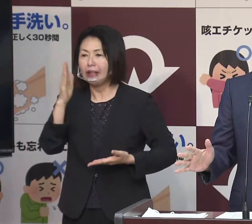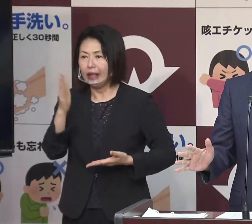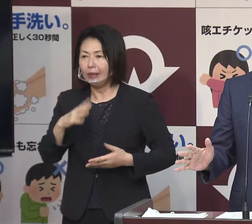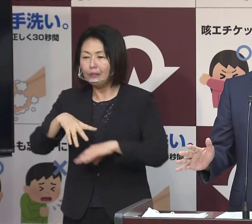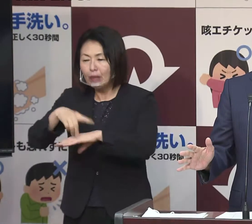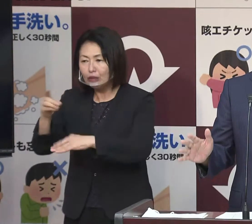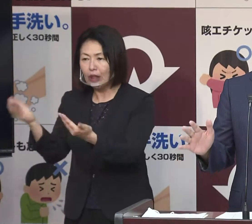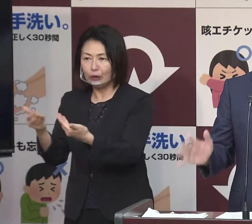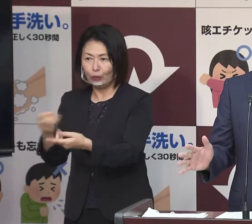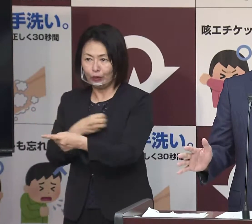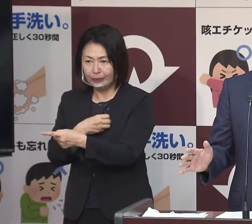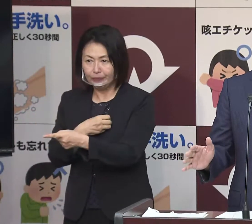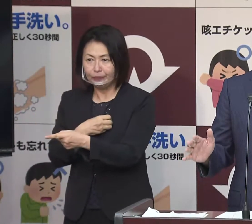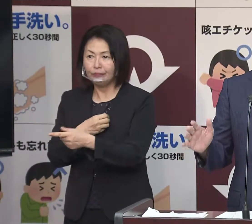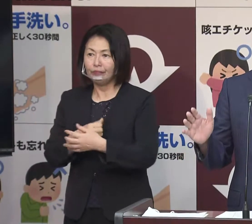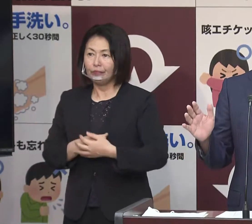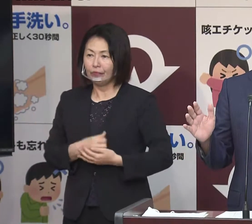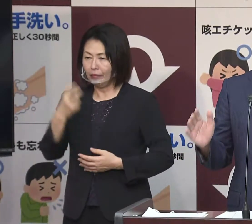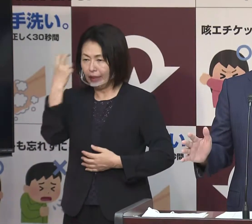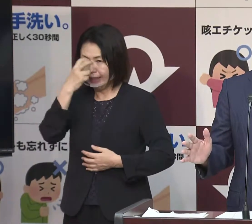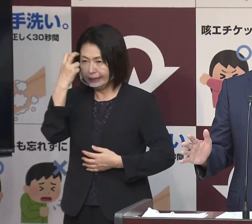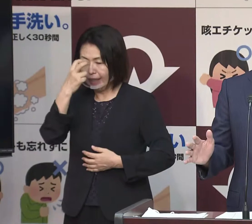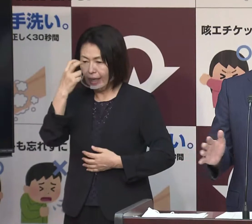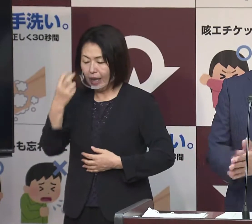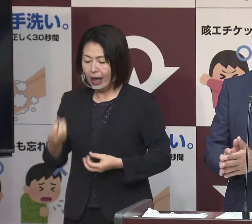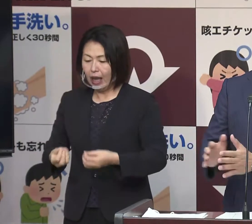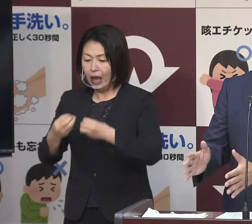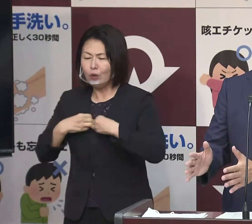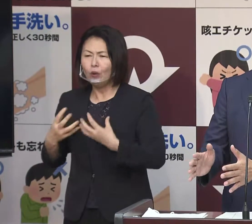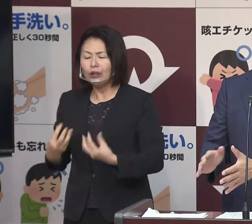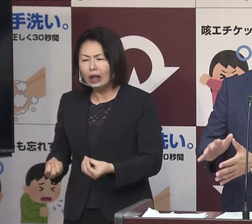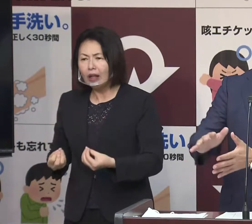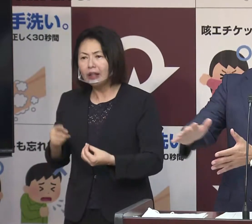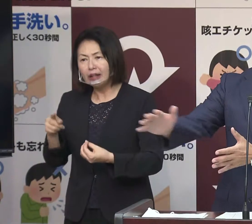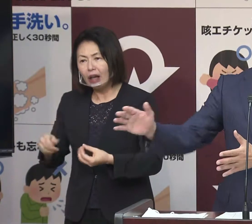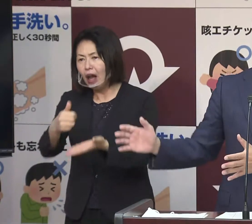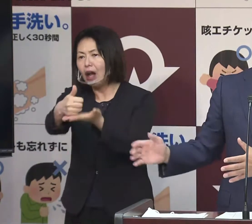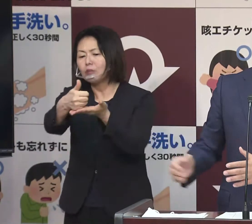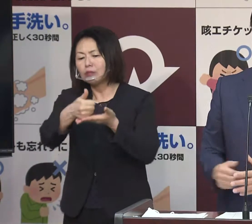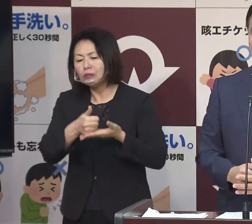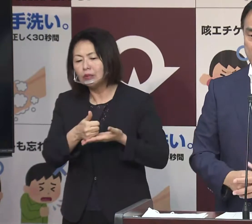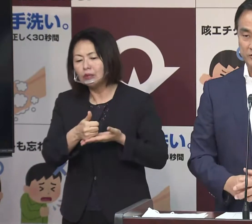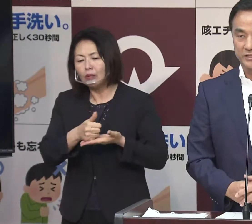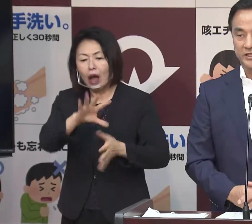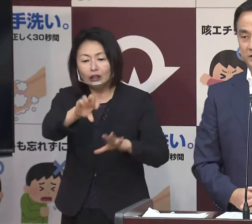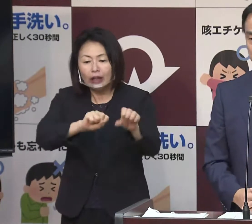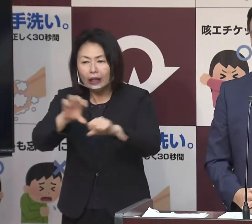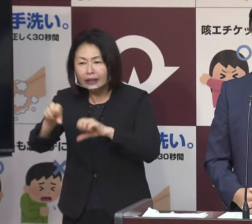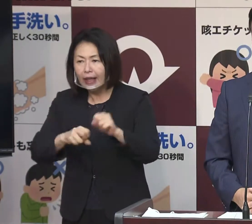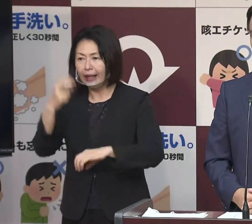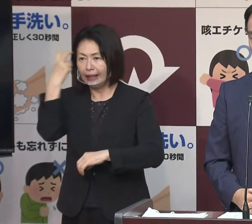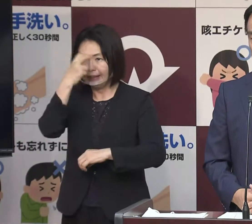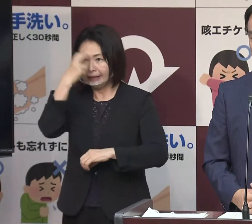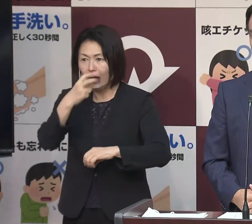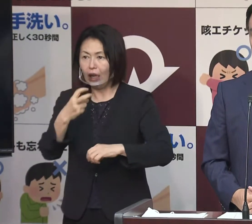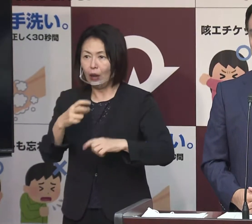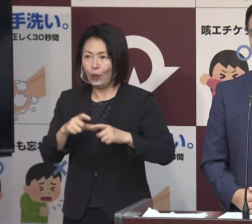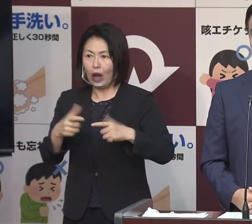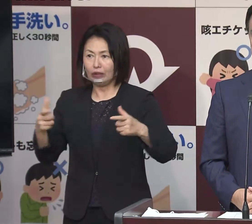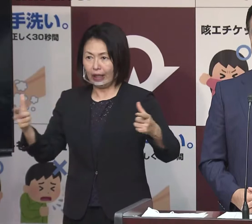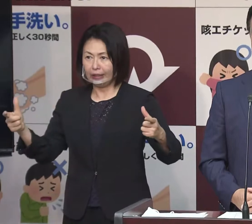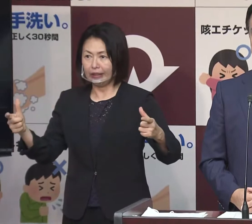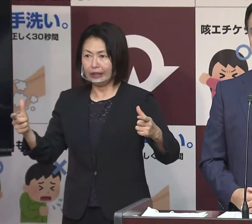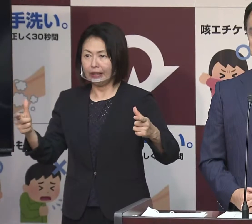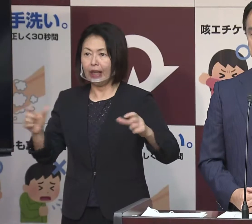員を検査をして、そこで陽性が出れば当然そこの利用客というのを把握をして、すぐに検査を拡大してやっていくということを行っていきたいと思